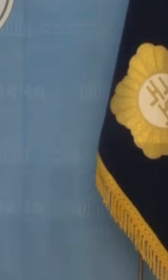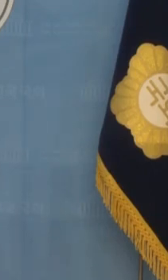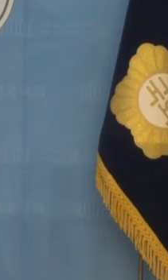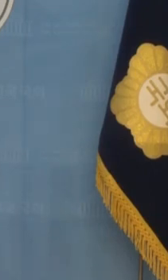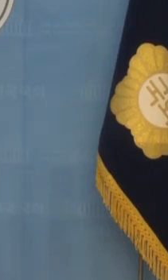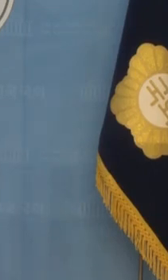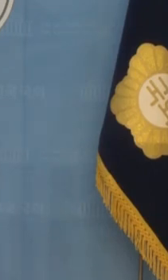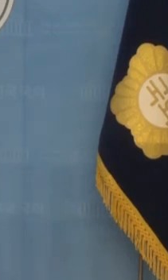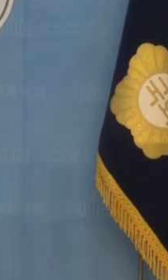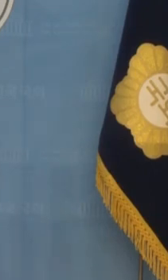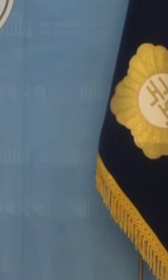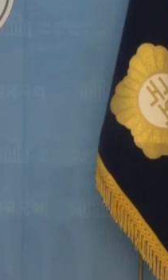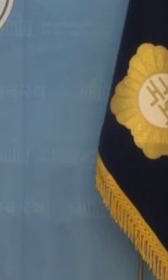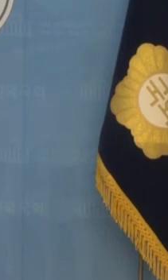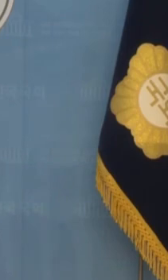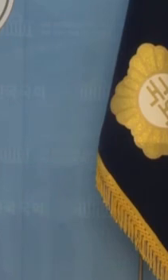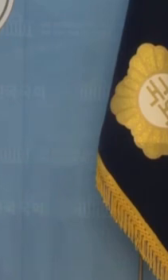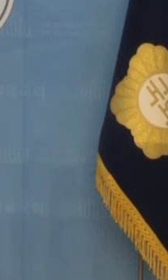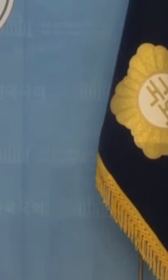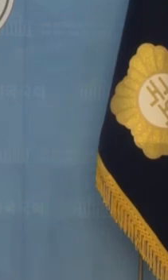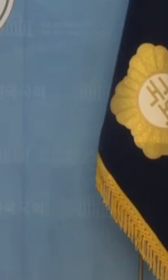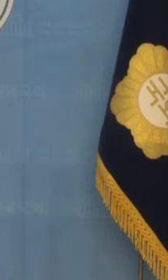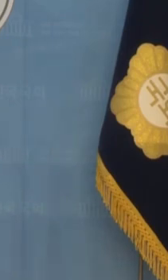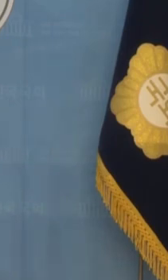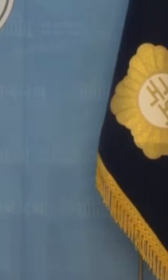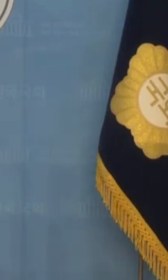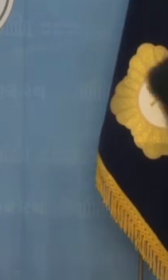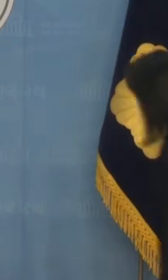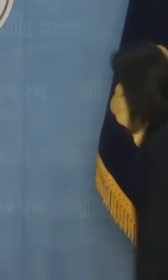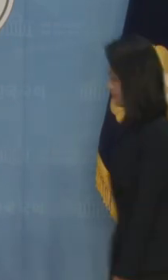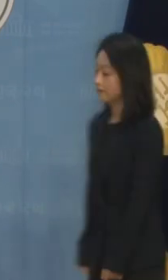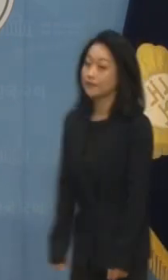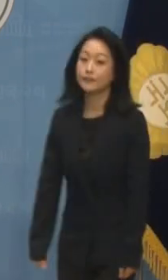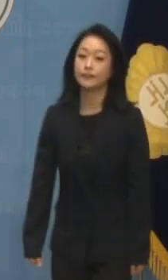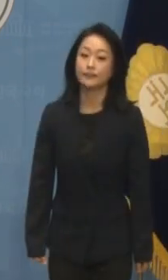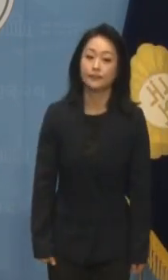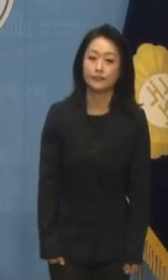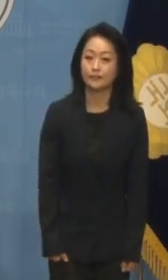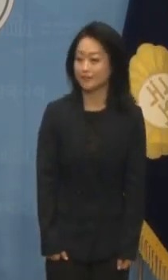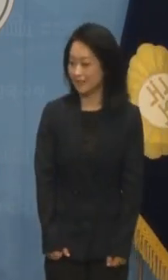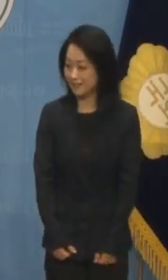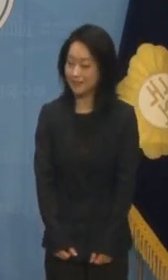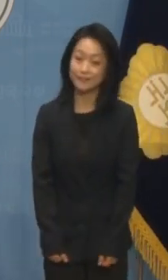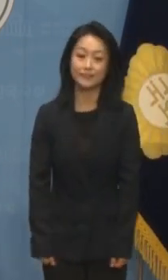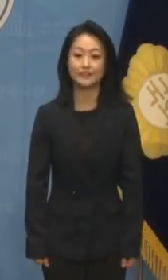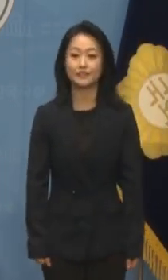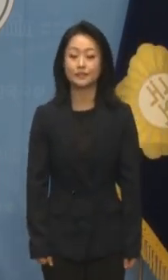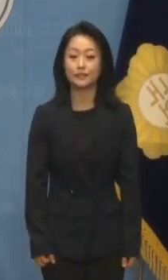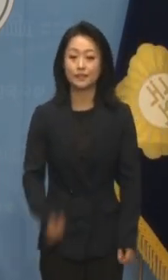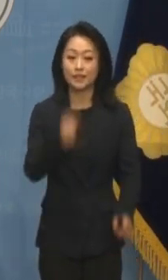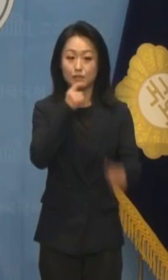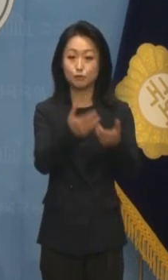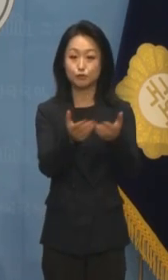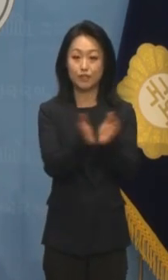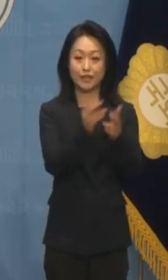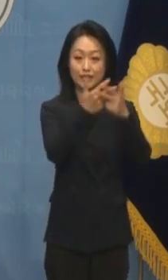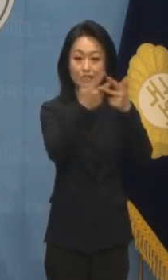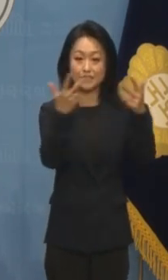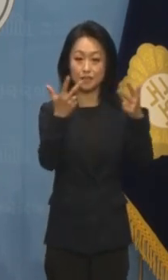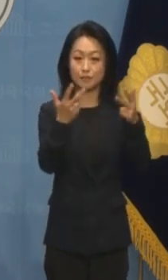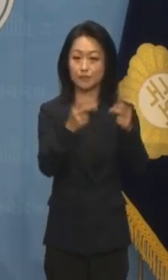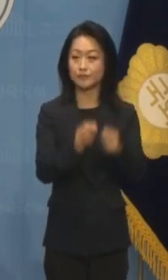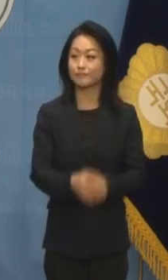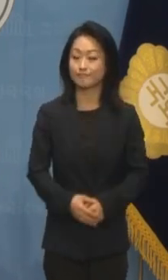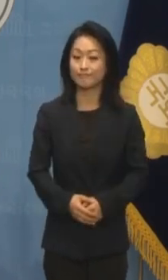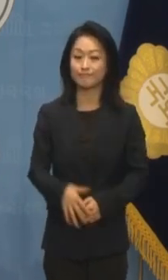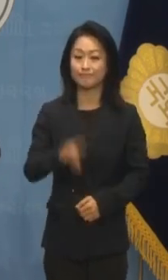밝힐 내용은 이재명 대표가 민주당의 이재명 대표가 어서 오십시오. 이재명 대표가 처음부터 다시